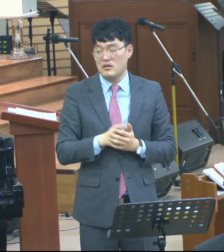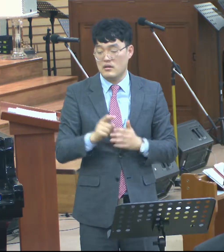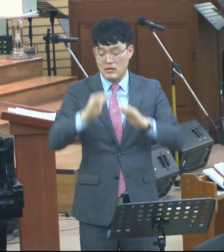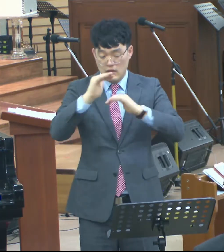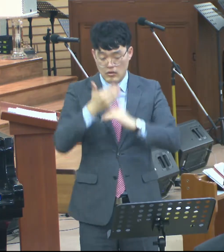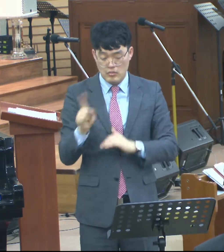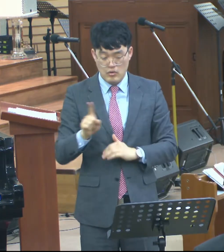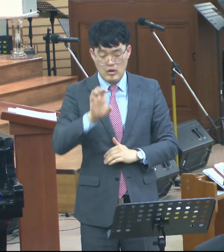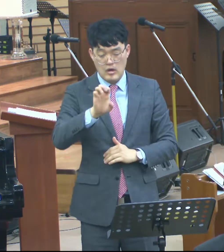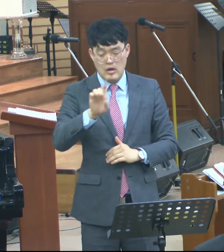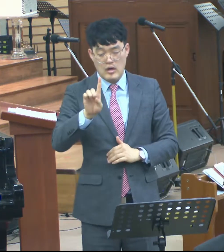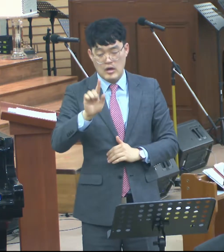신도시 70개의 분량이에요.